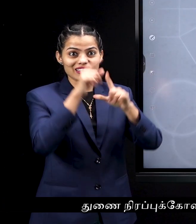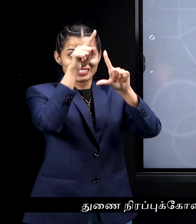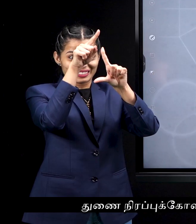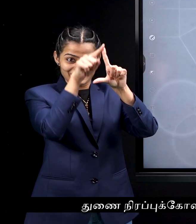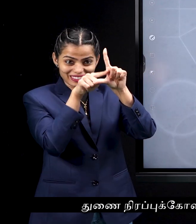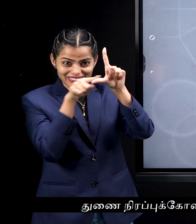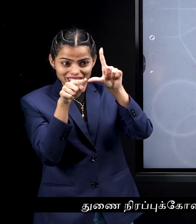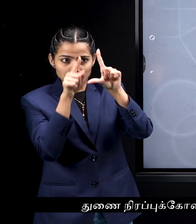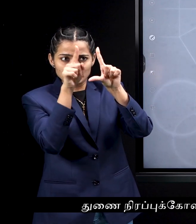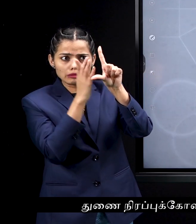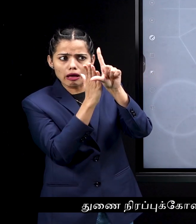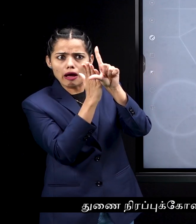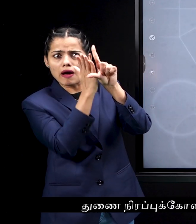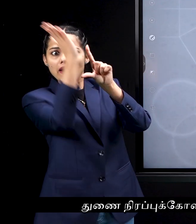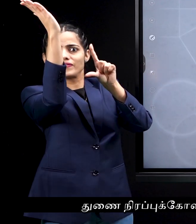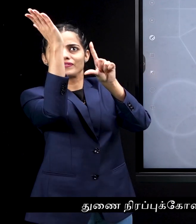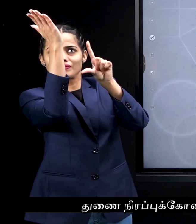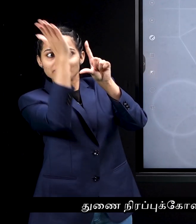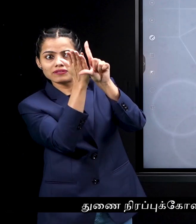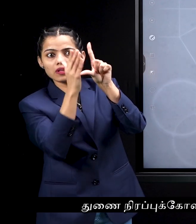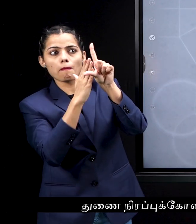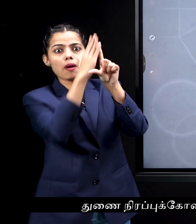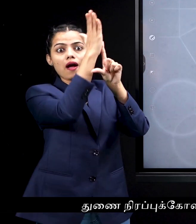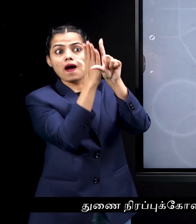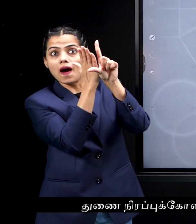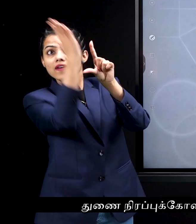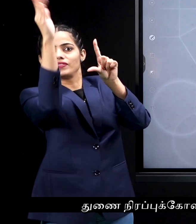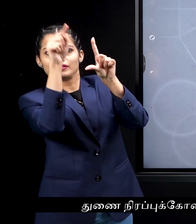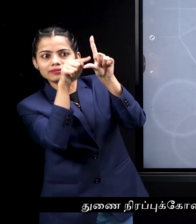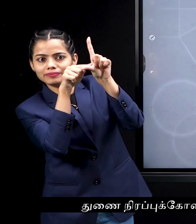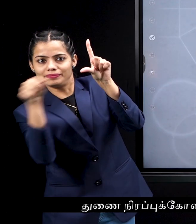துணை நிரப்பு கோணம், செங்குத்து கோணங்கள், அண்டை கோணங்கள்.